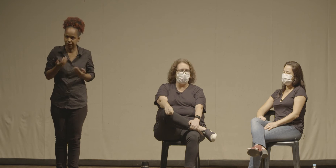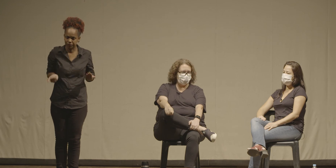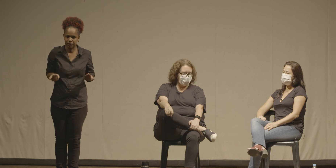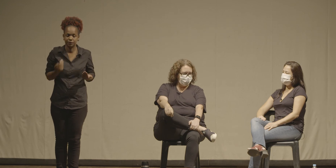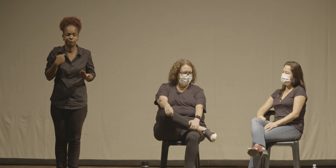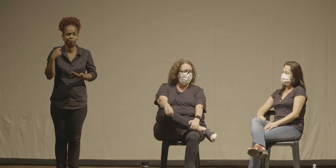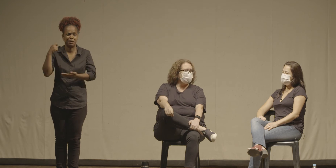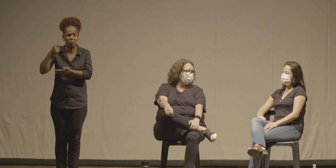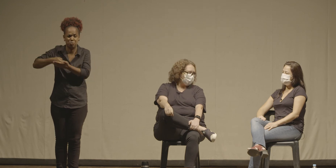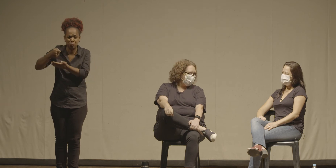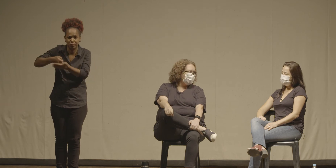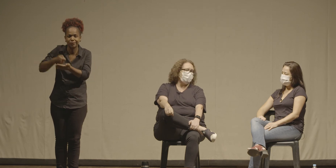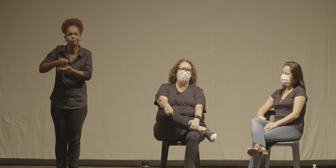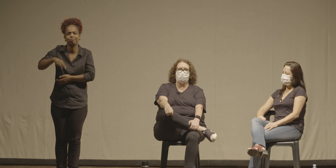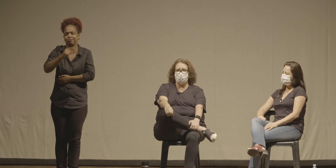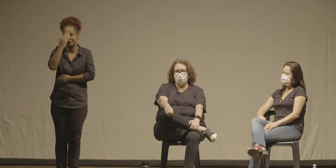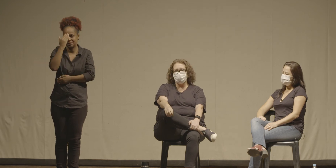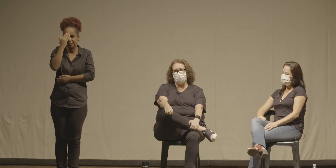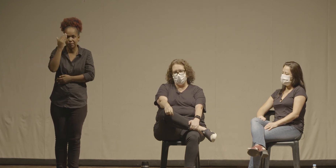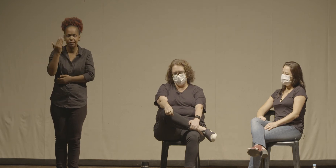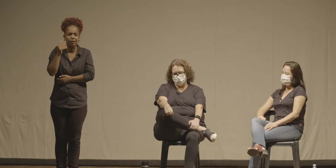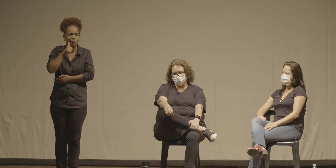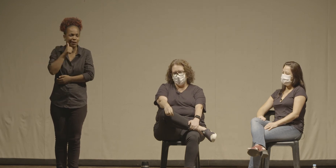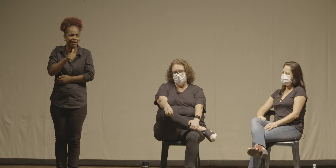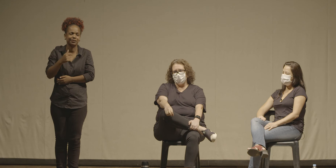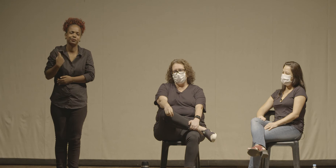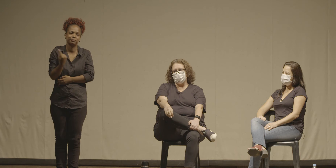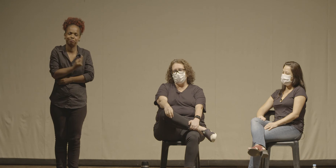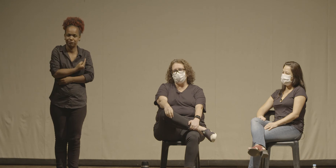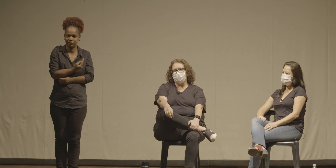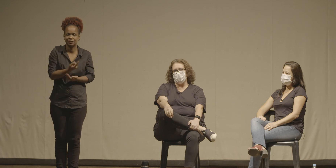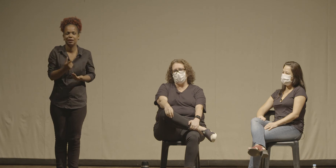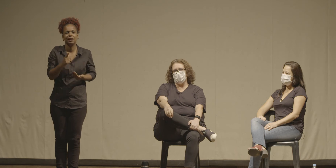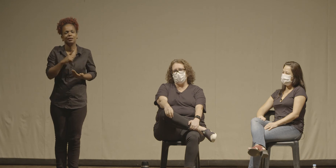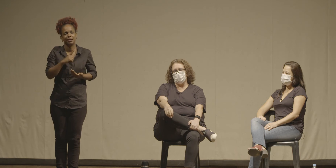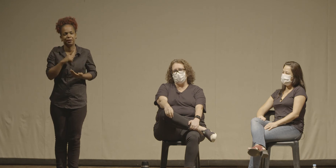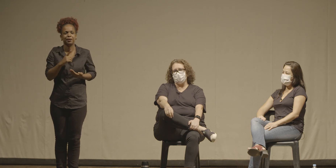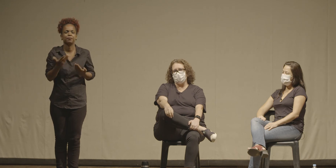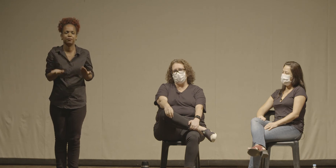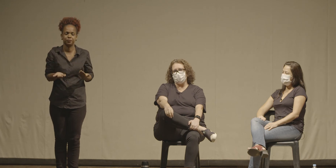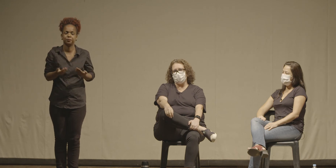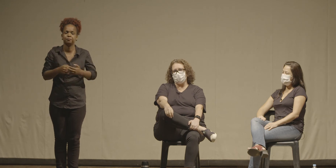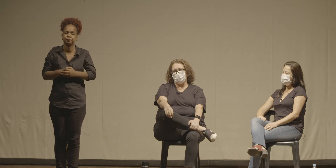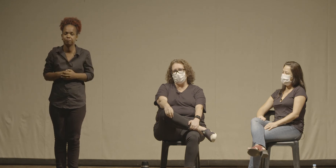é uma luta. A gente sabe que nós, mulheres, temos que